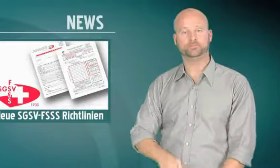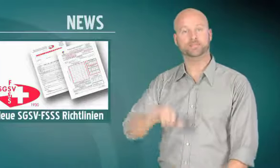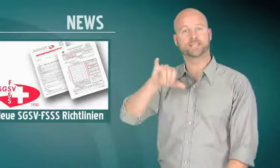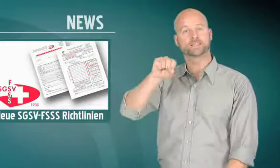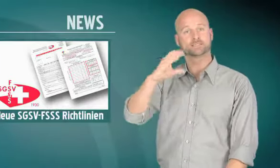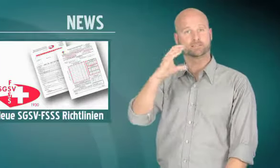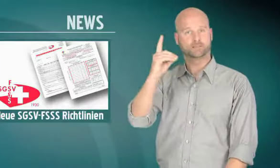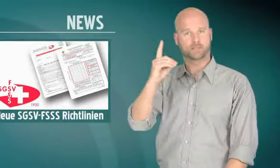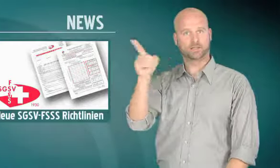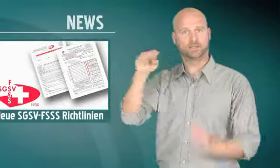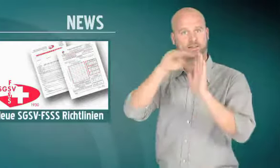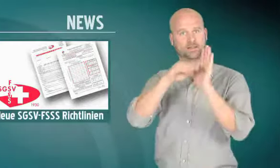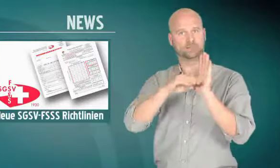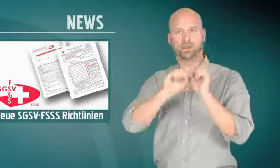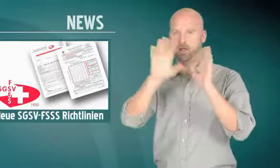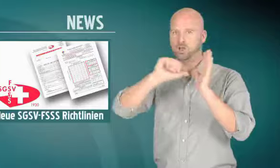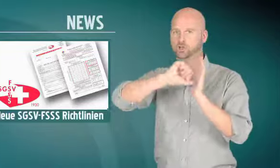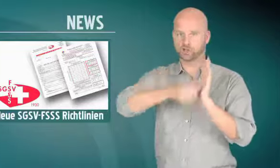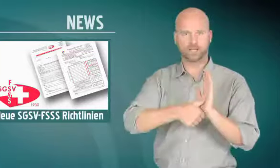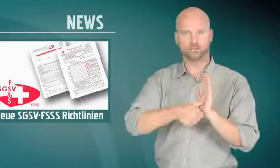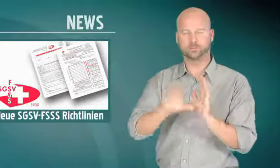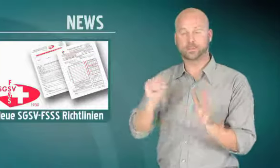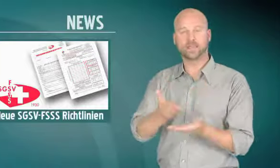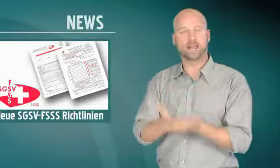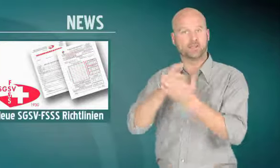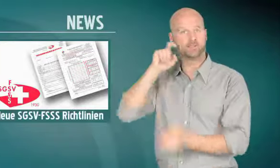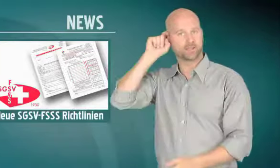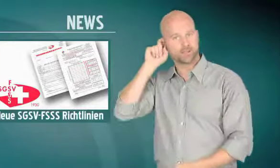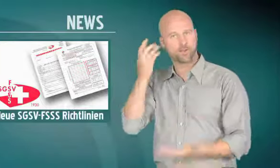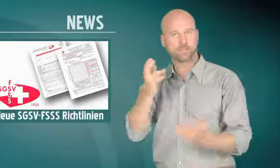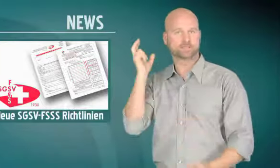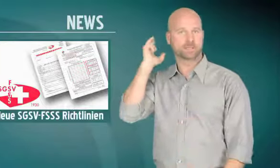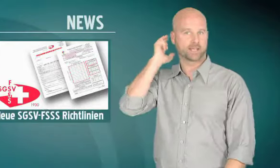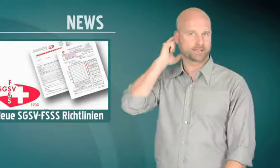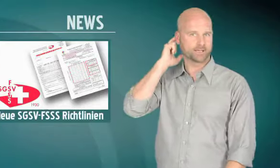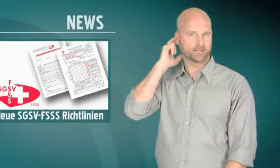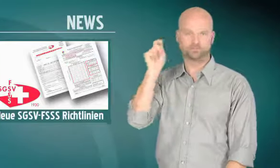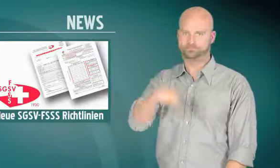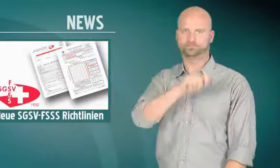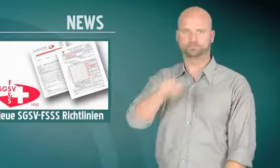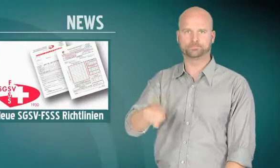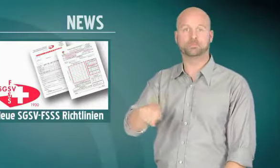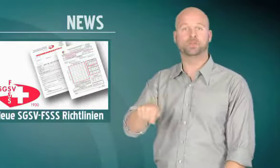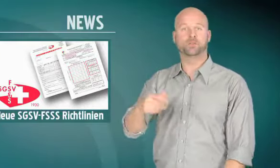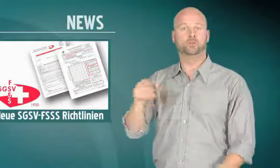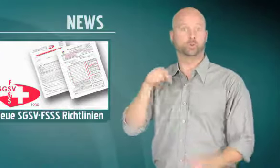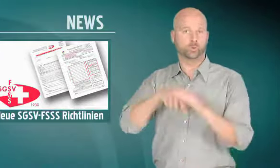Das ICSD stellt klare, strikte Regelungen auf. Hörgeräte und CI sind nicht mehr erlaubt, da ein Hörvermögen